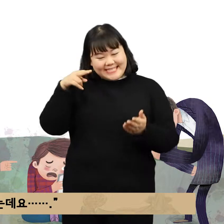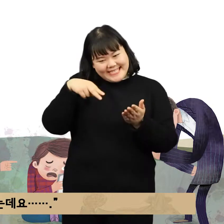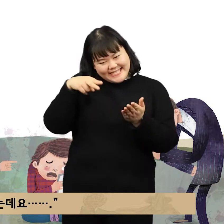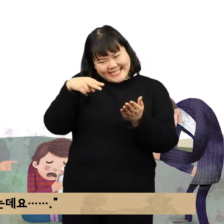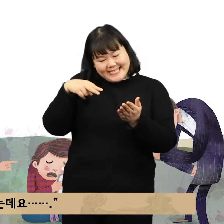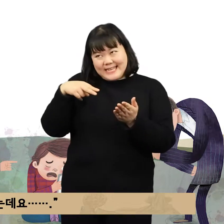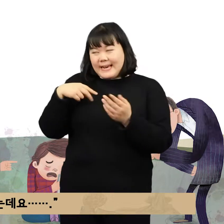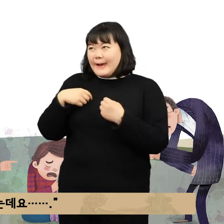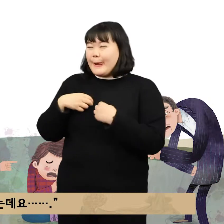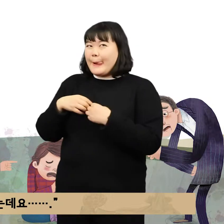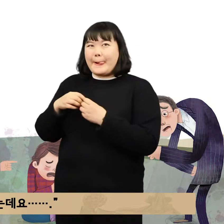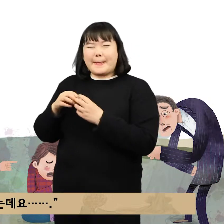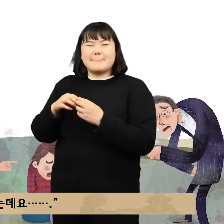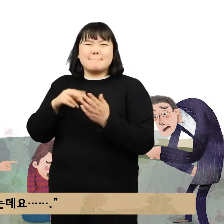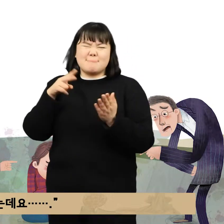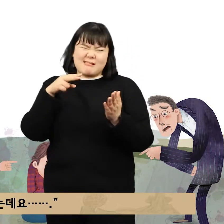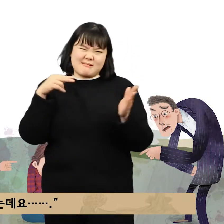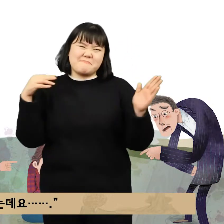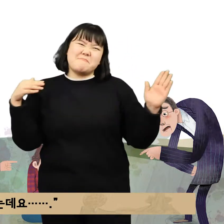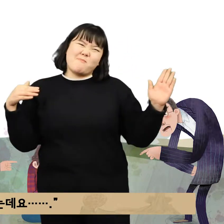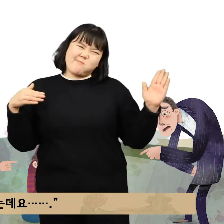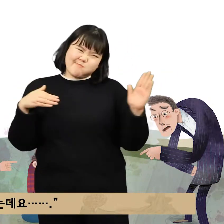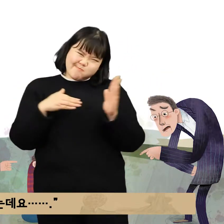읽긴 읽었는데요.